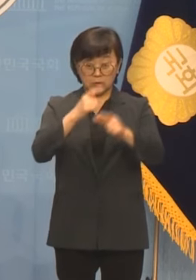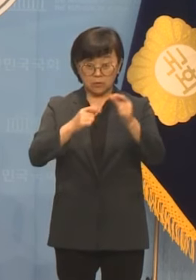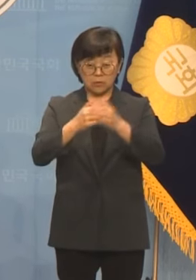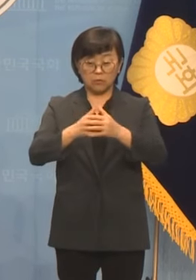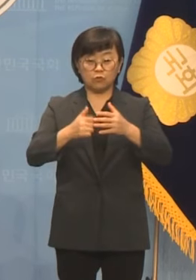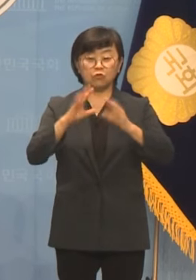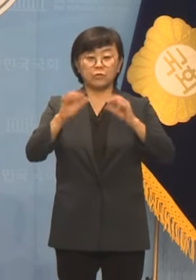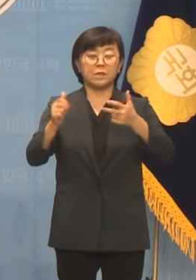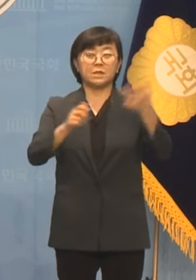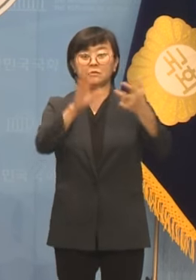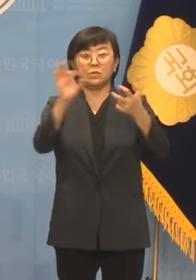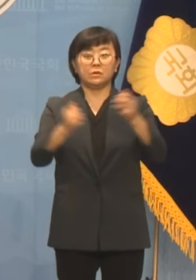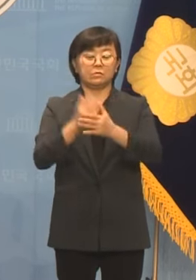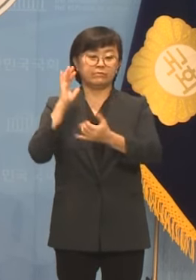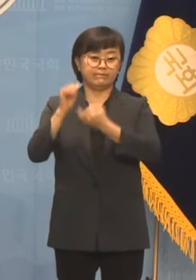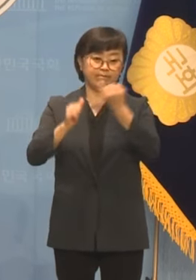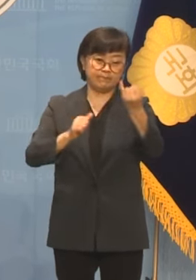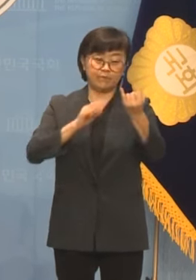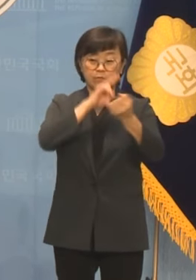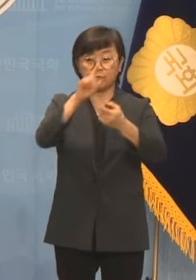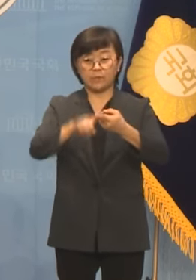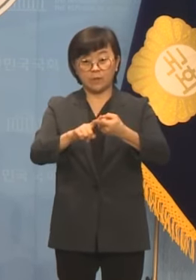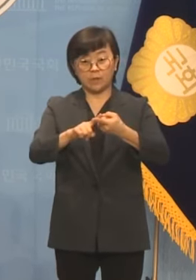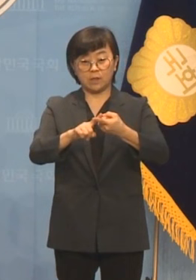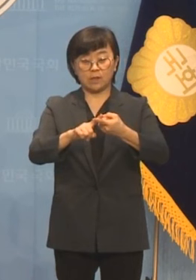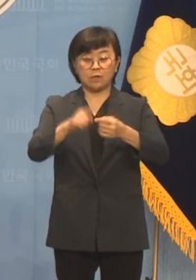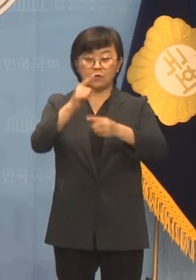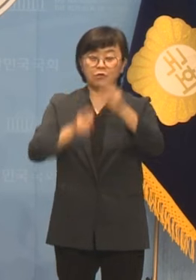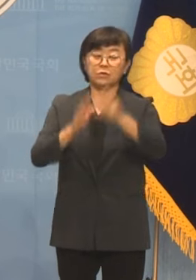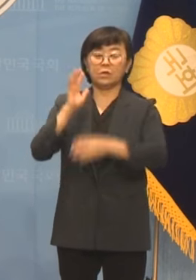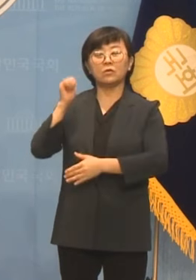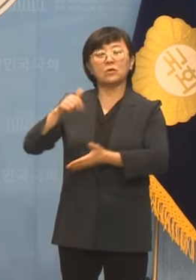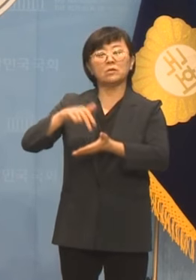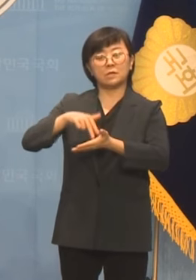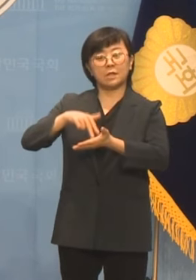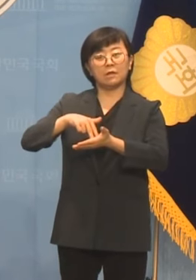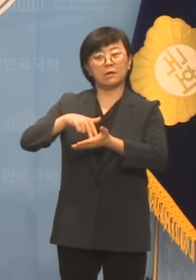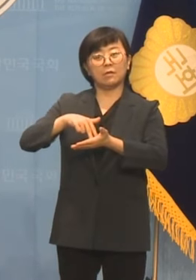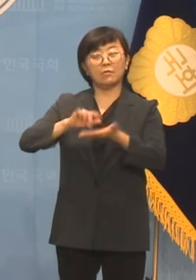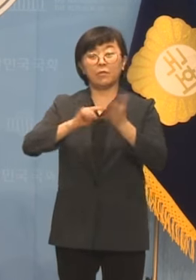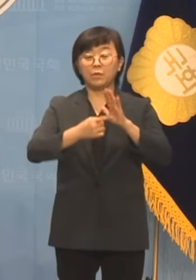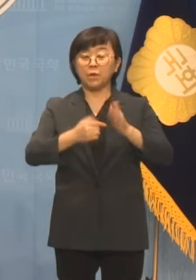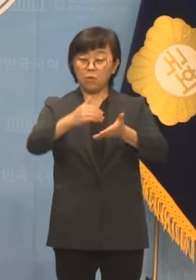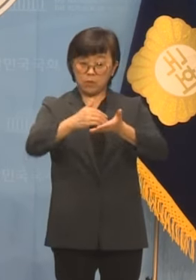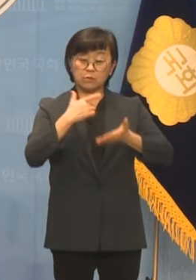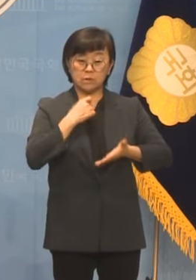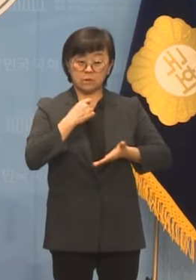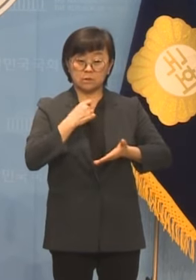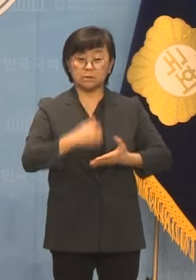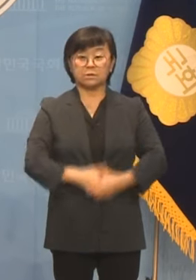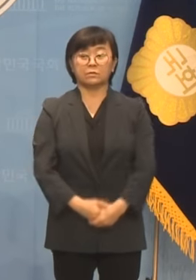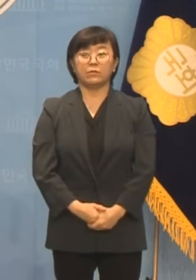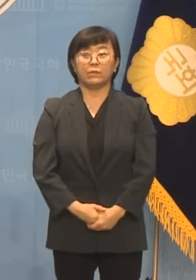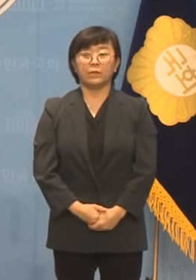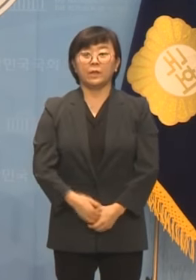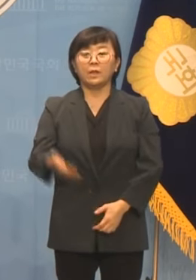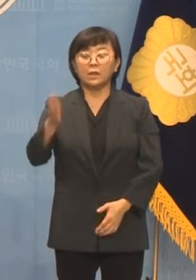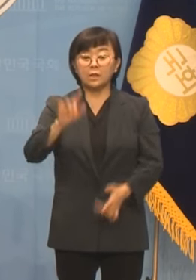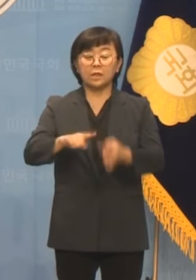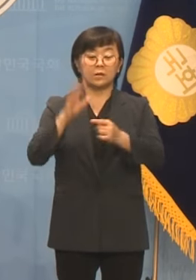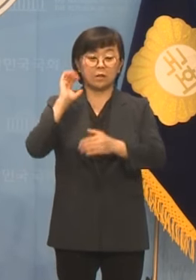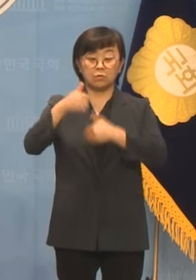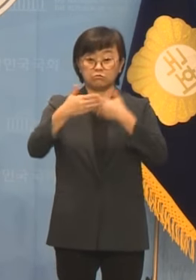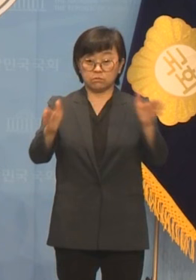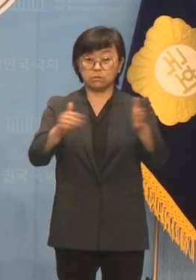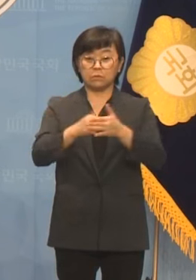70% 김건희 여사의 의욕에 대한 윤석열 대통령의 입장 표명을 요구하고 있습니다 그런데도 대통령